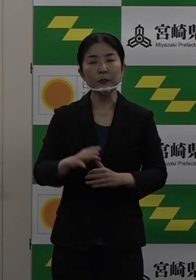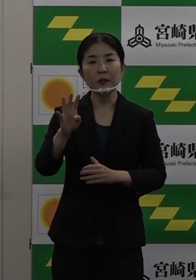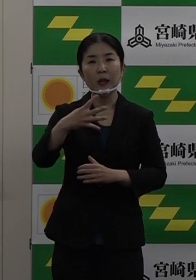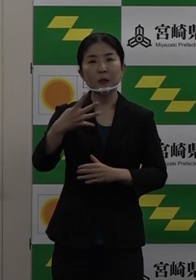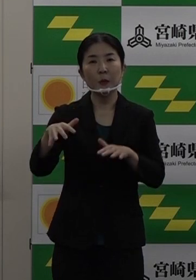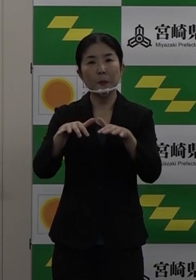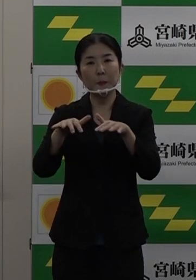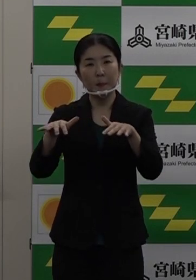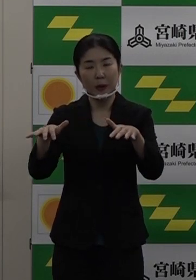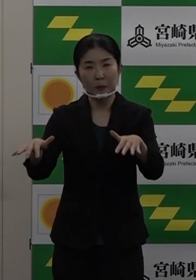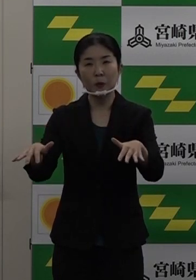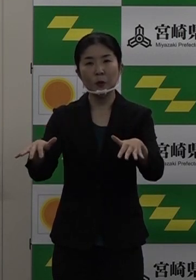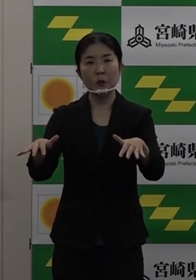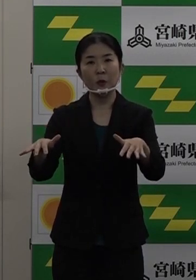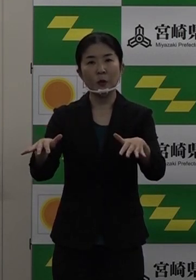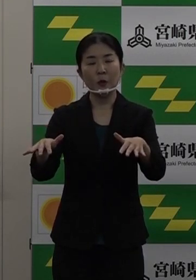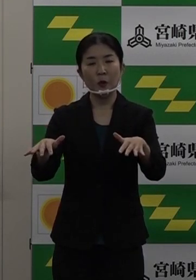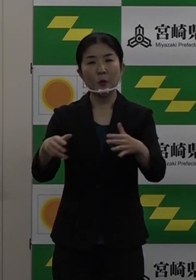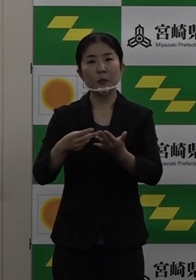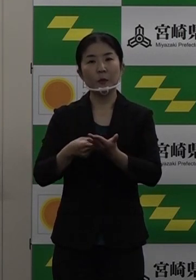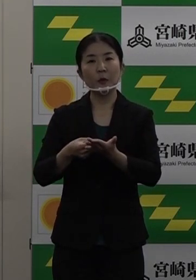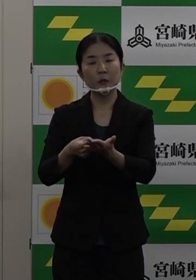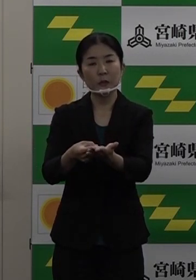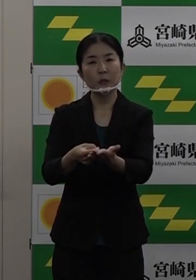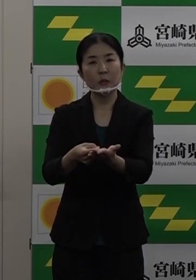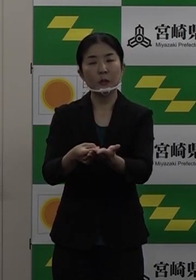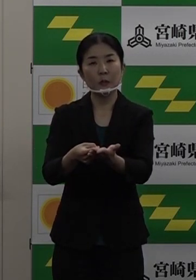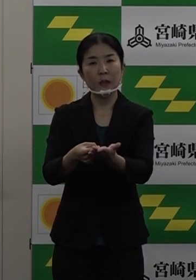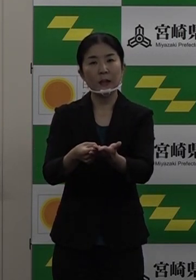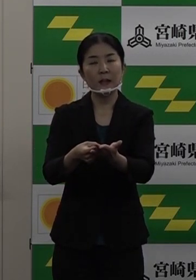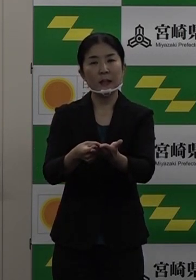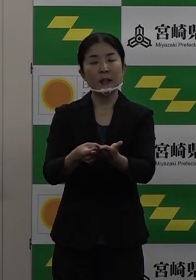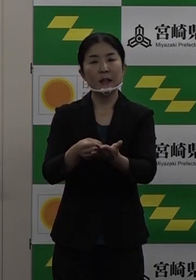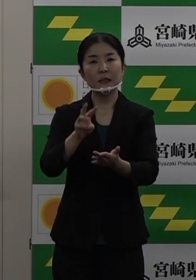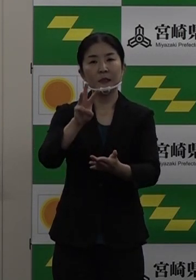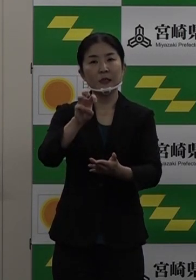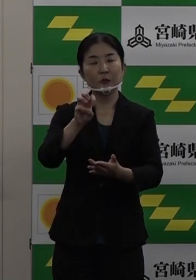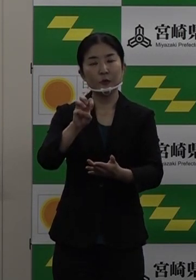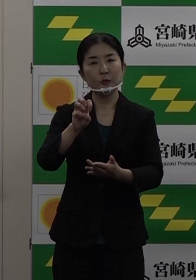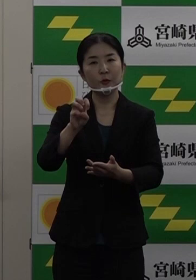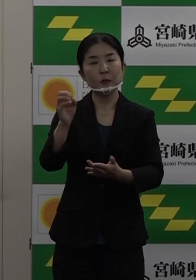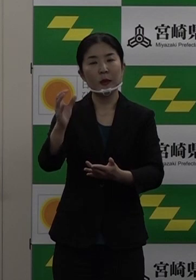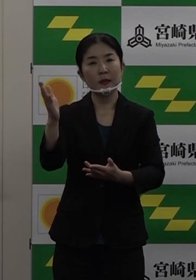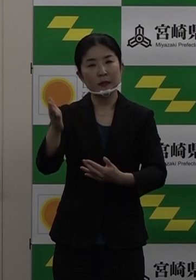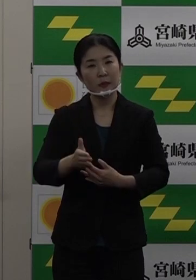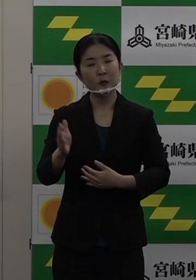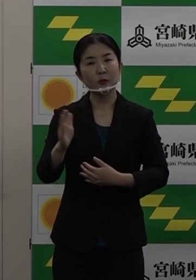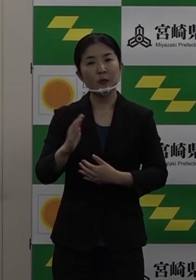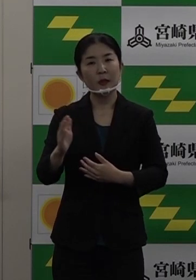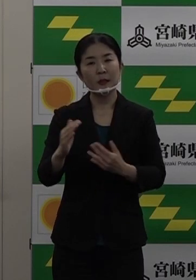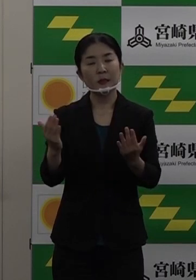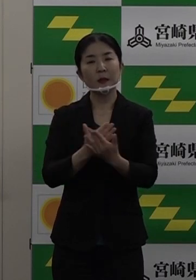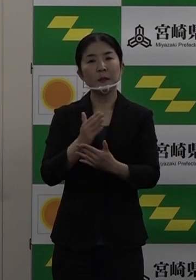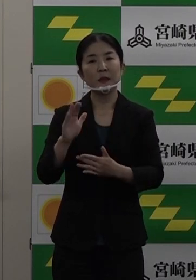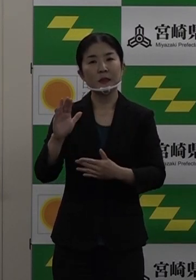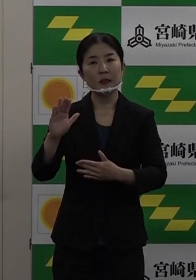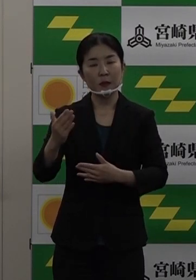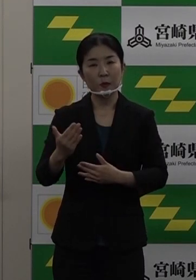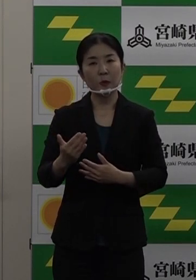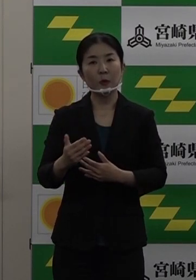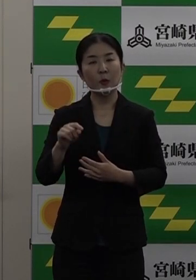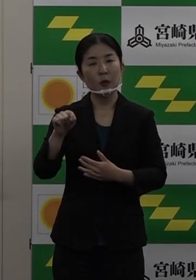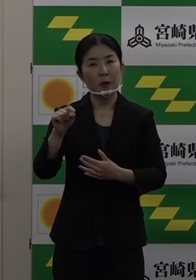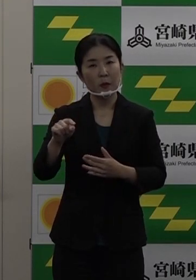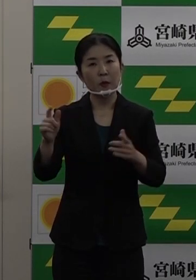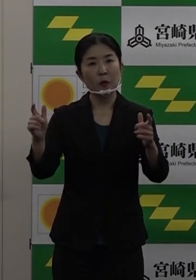4波におきましても、この病床占有率 30% ぐらいまでいったところでありますが、少しこれも